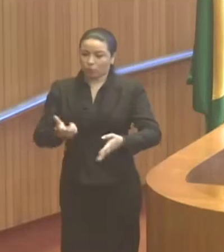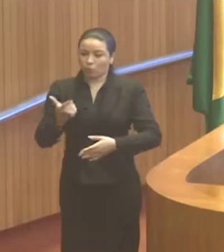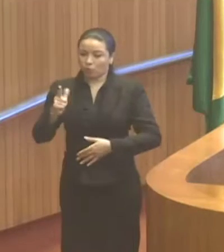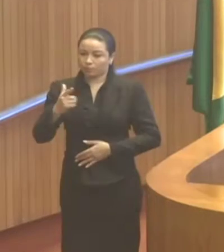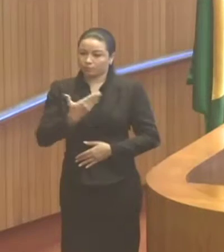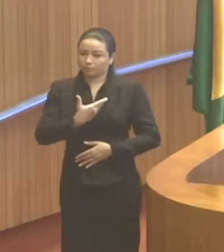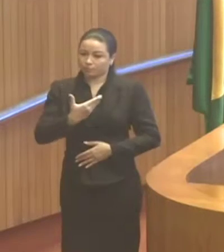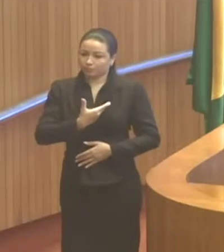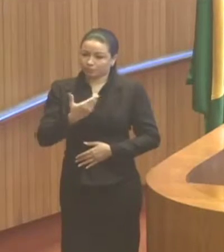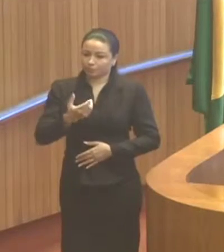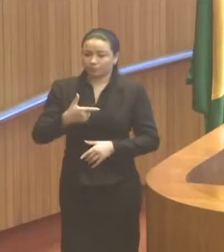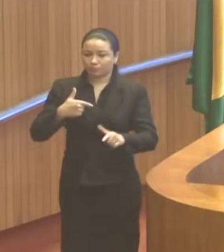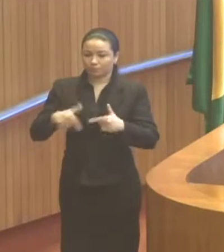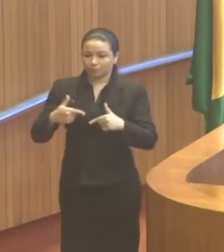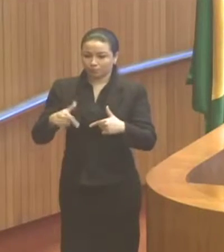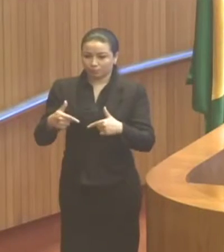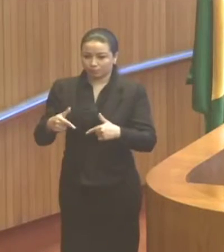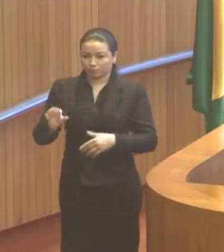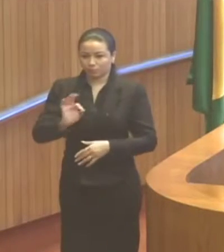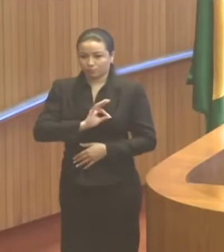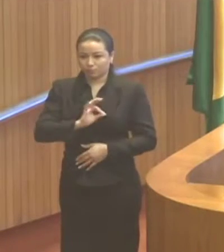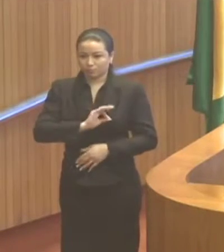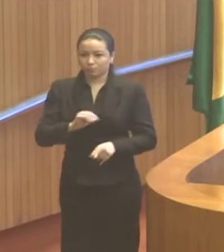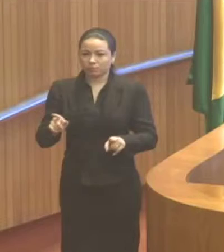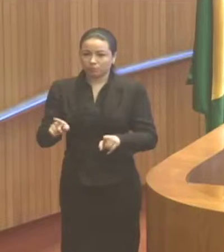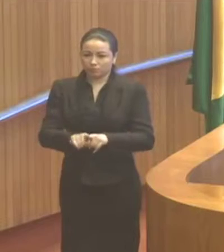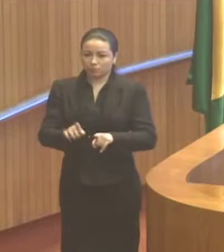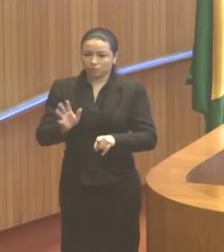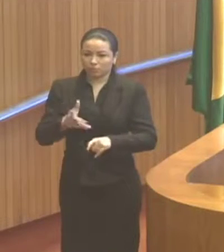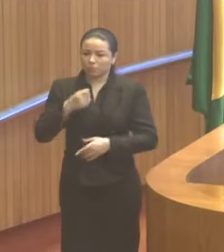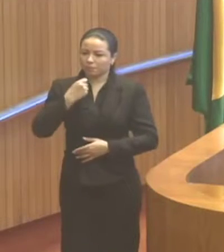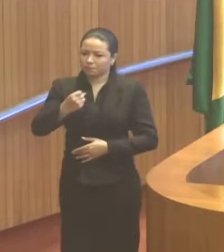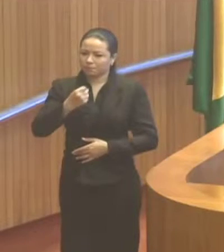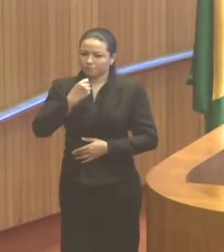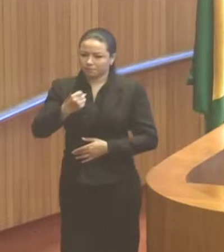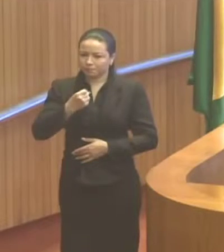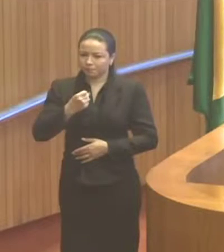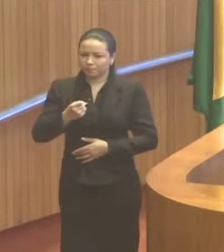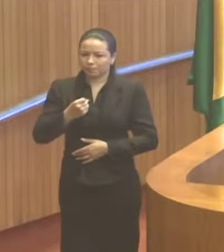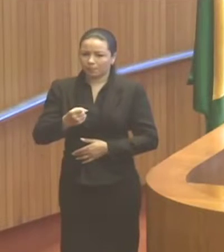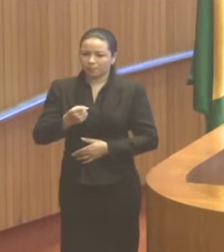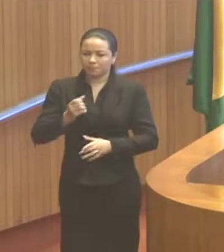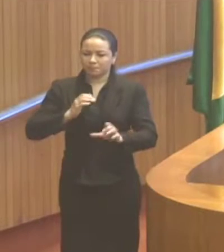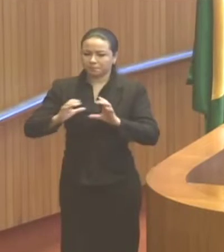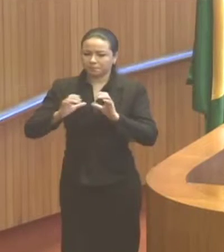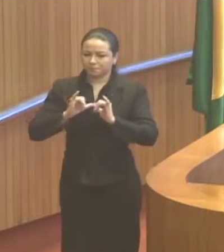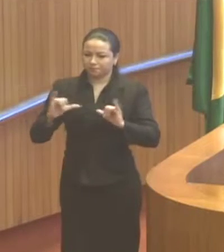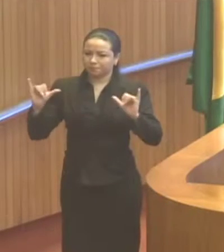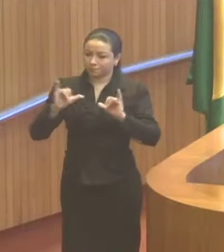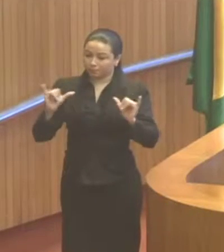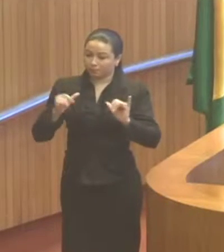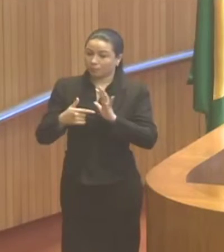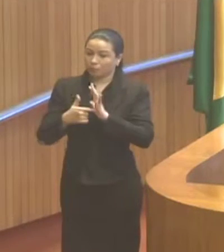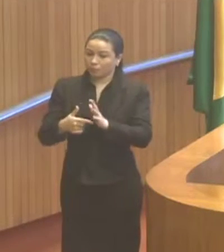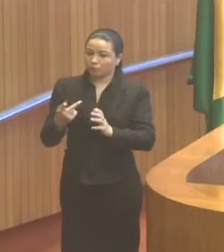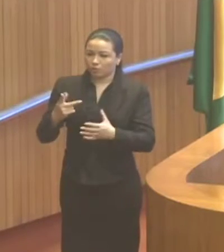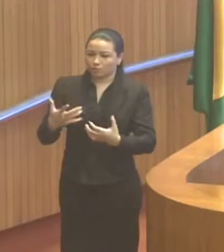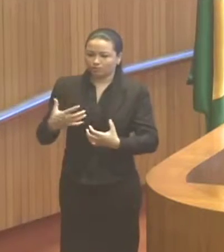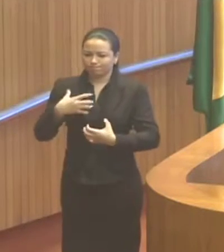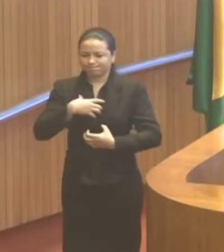outro companheiro de trabalho, já em entrevista aos veículos de comunicação, mostrou a